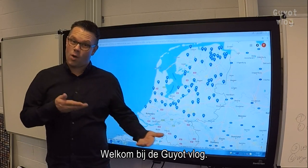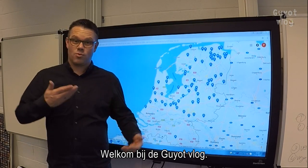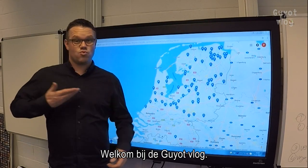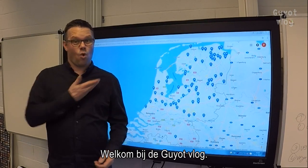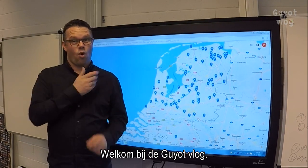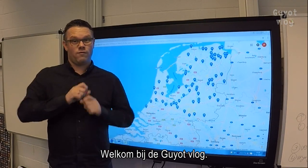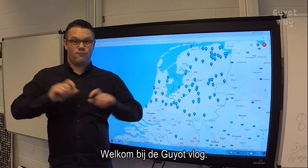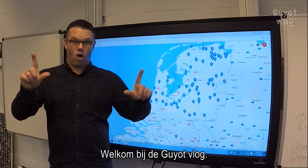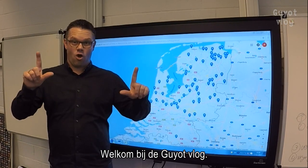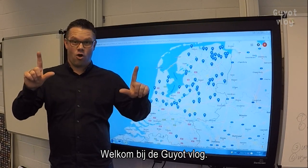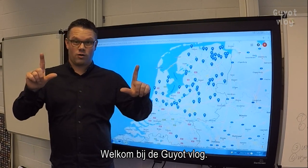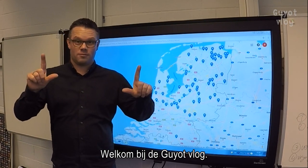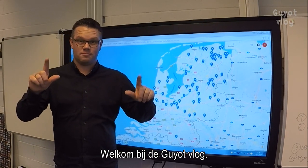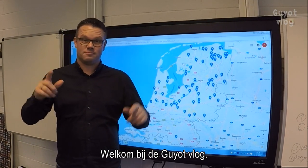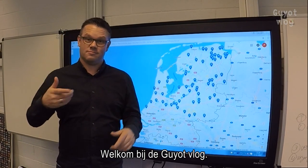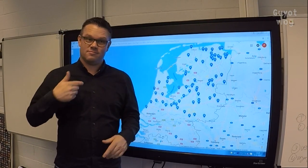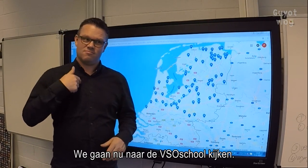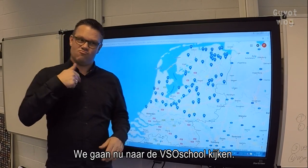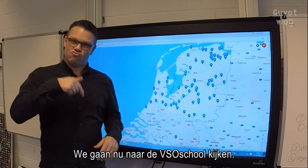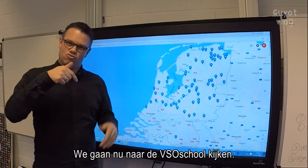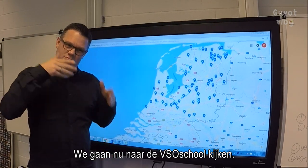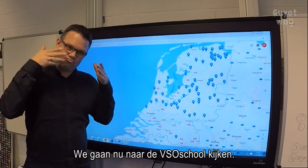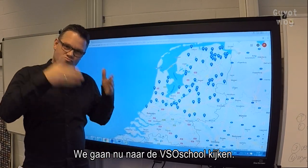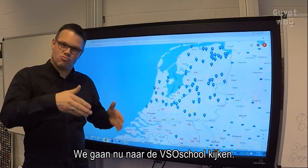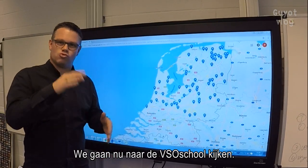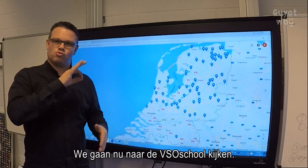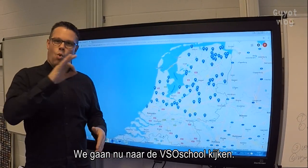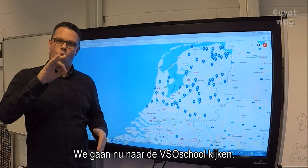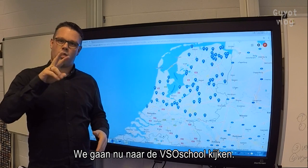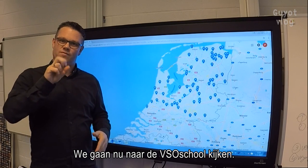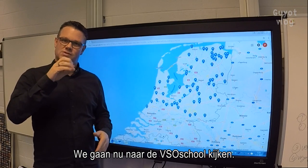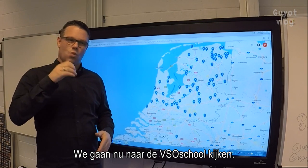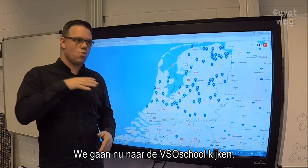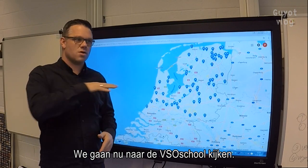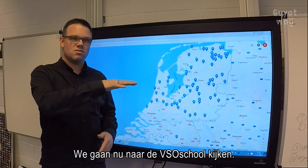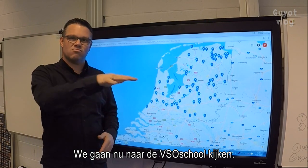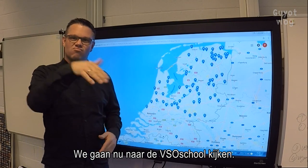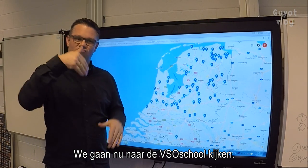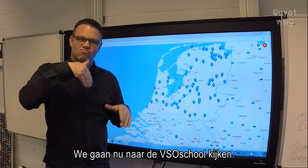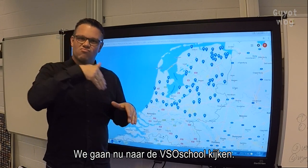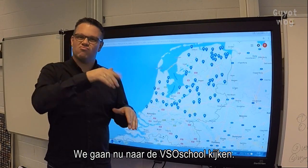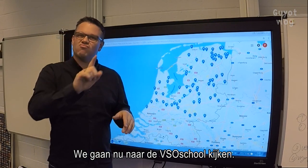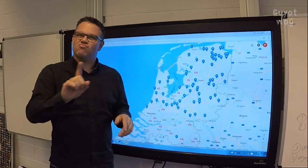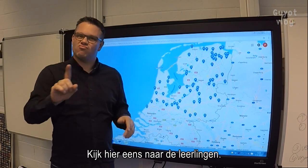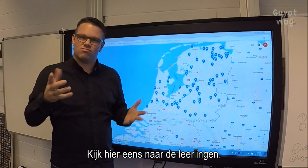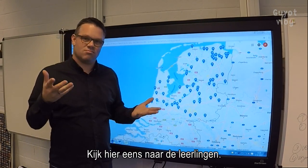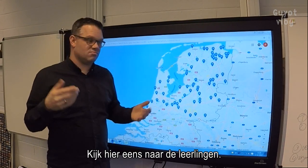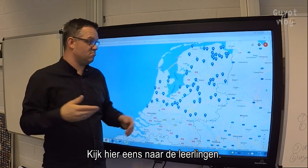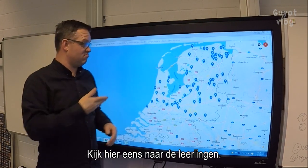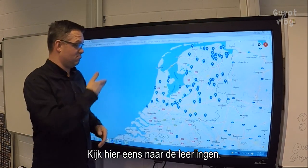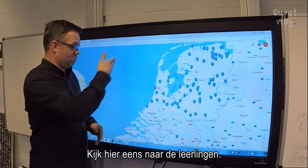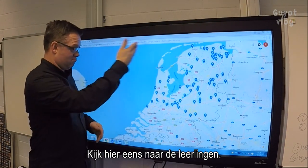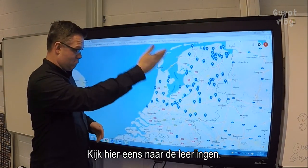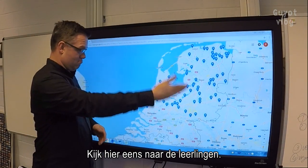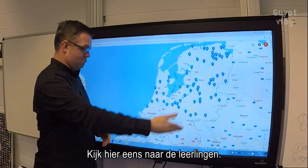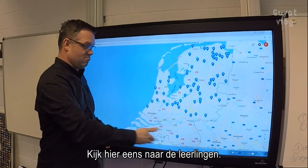Welkom bij de GEJO-vlog. We gaan nu naar de VSO-school kijken. Kijk hier naar de